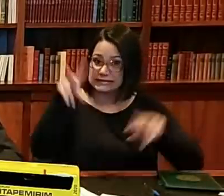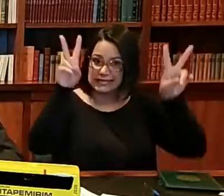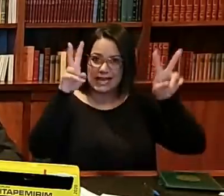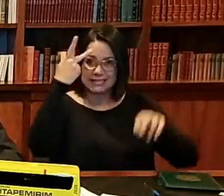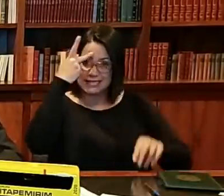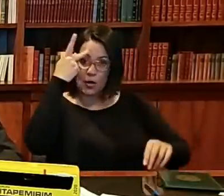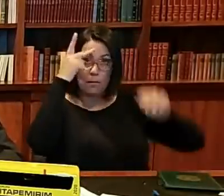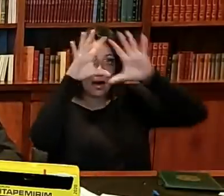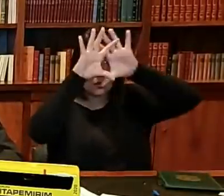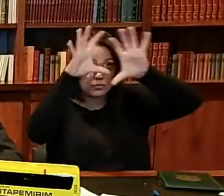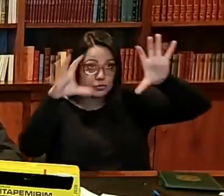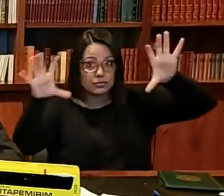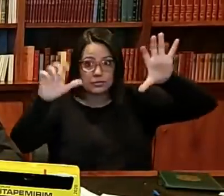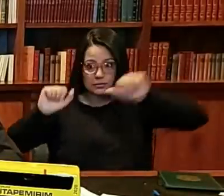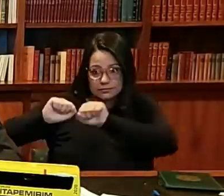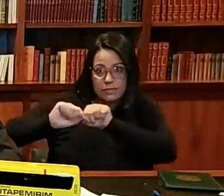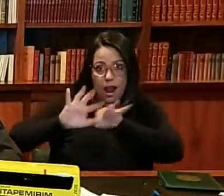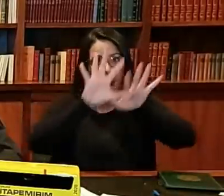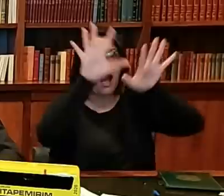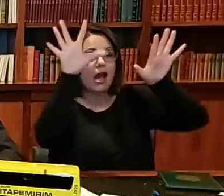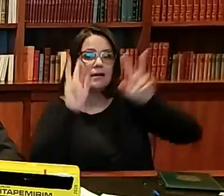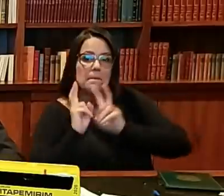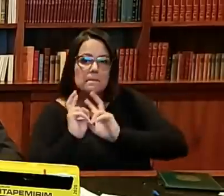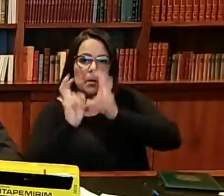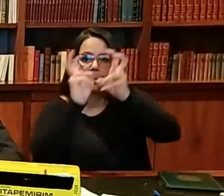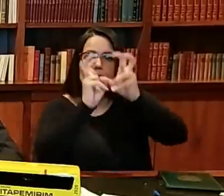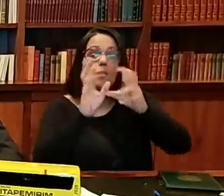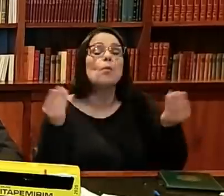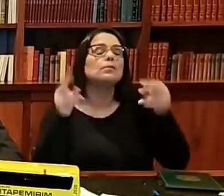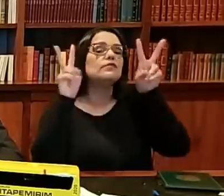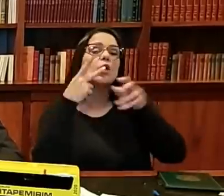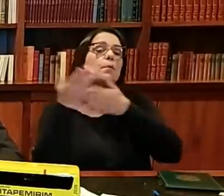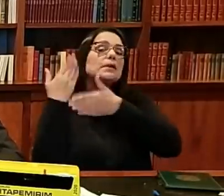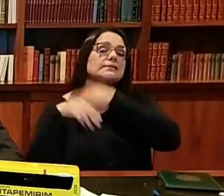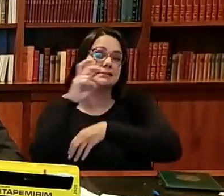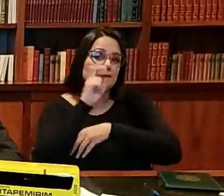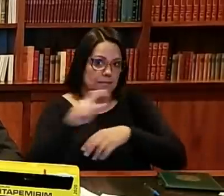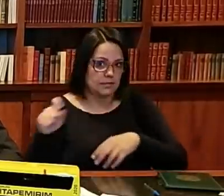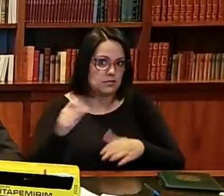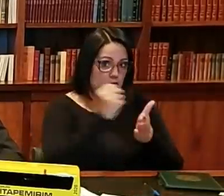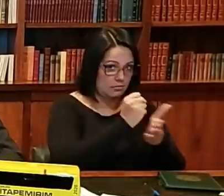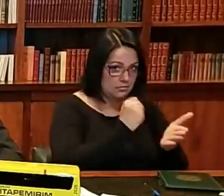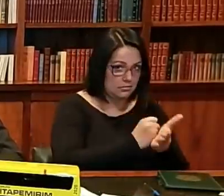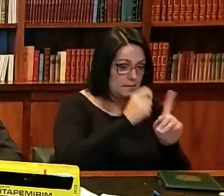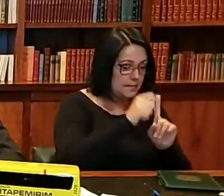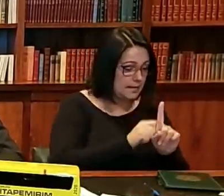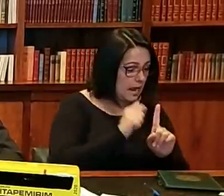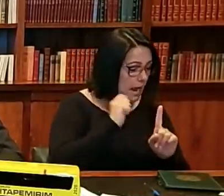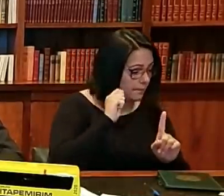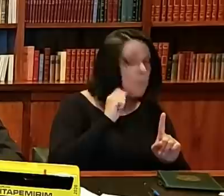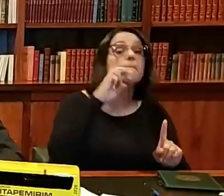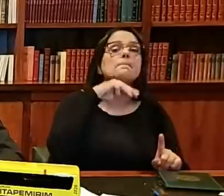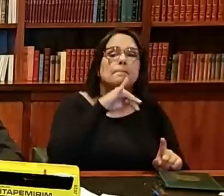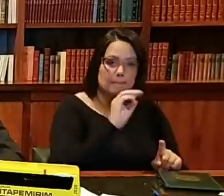uns 2, 3 meses que nós falamos... 5 meses. Sim, tudo isso. 5 meses. Que nós falamos da Malha Paulista. Nós assinamos o contrato em abril, em maio. Assinamos o contrato